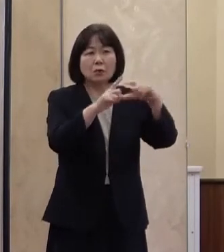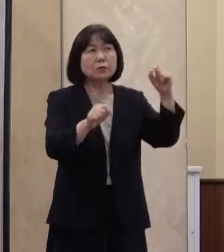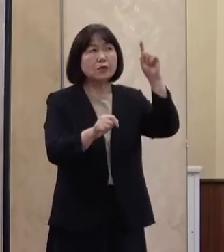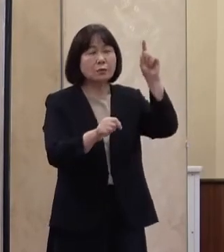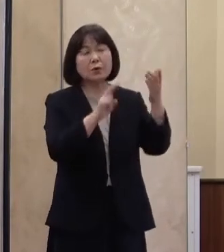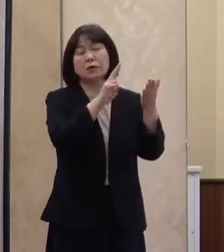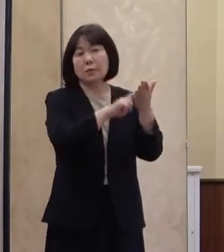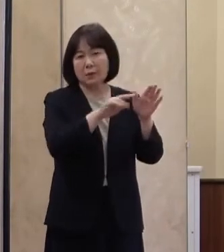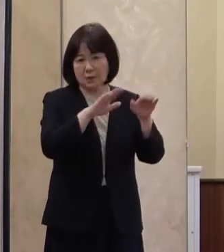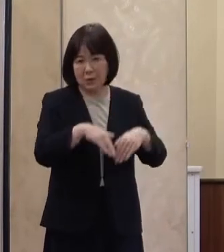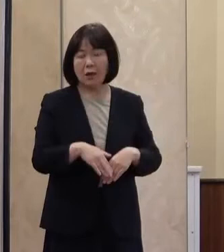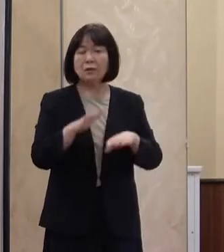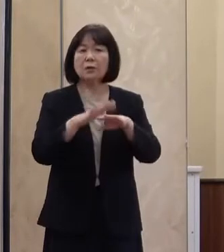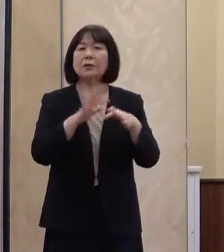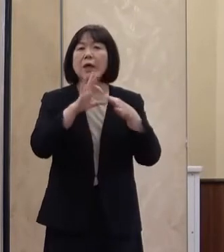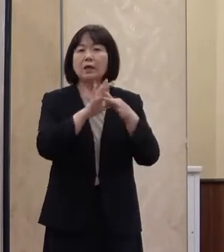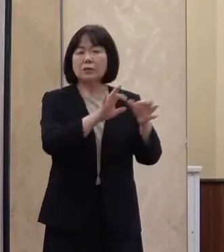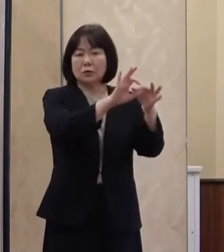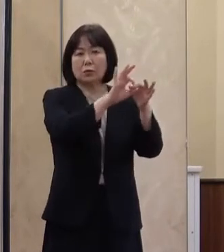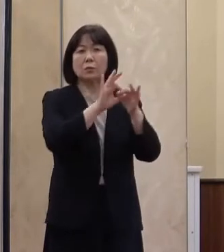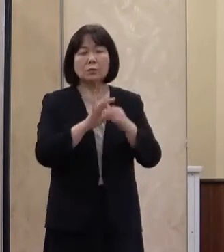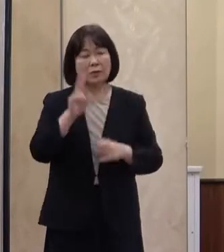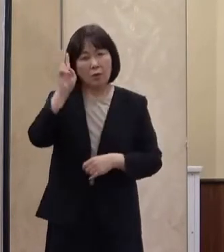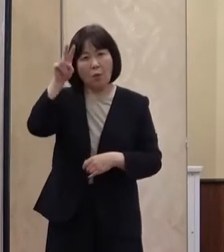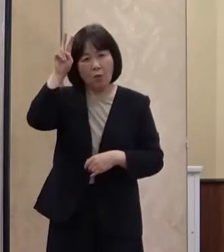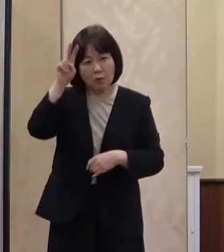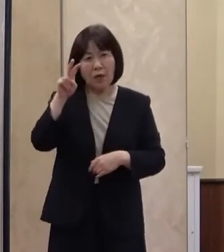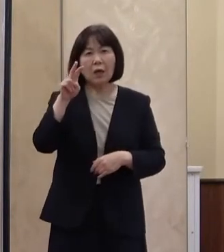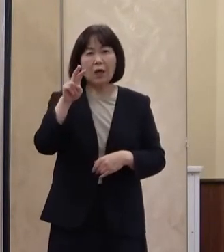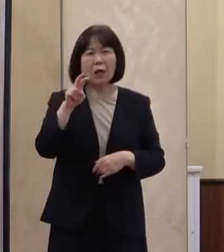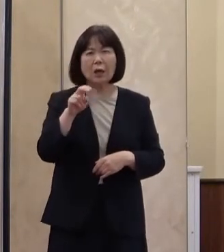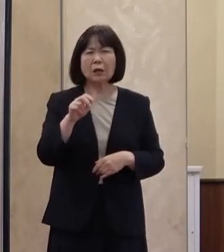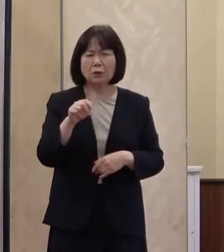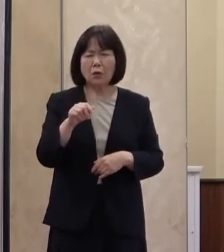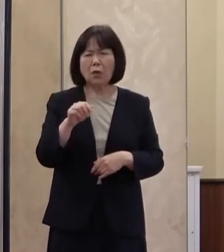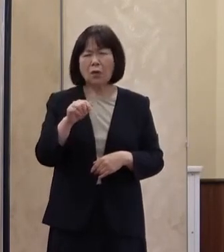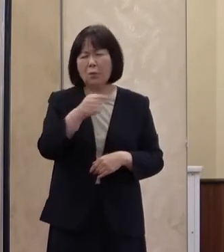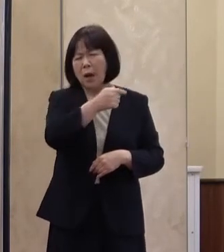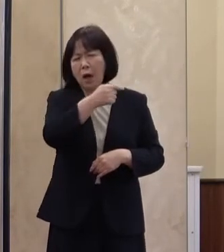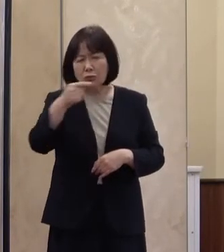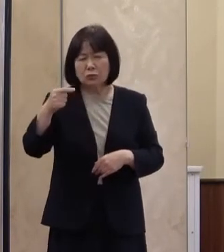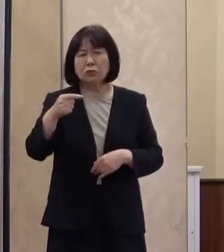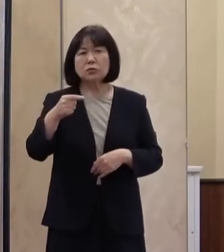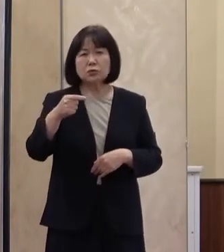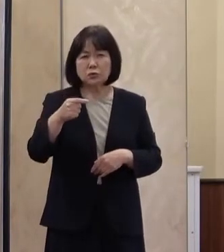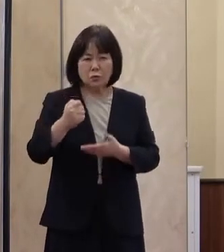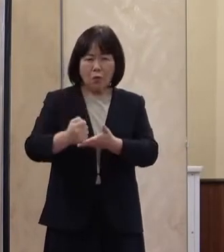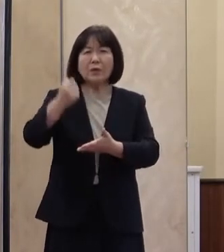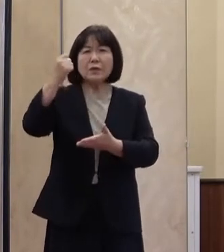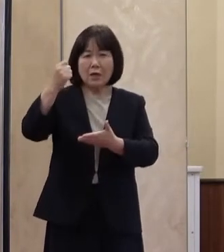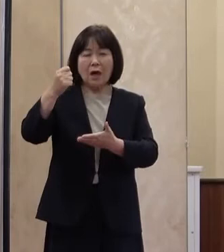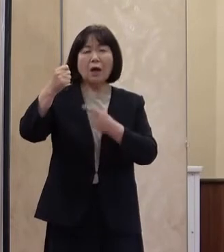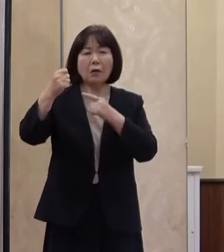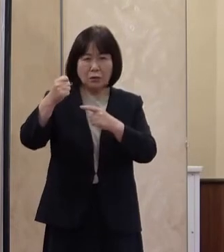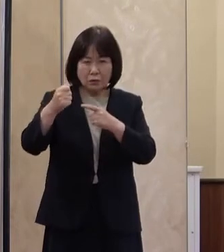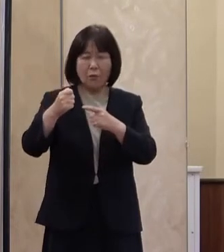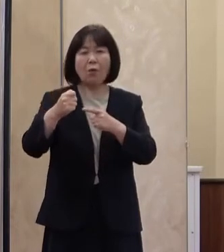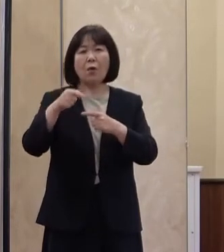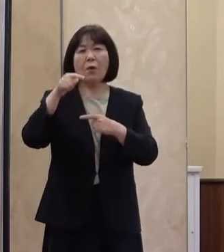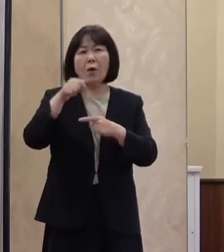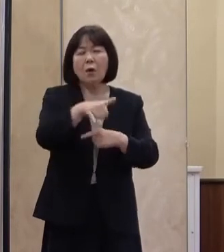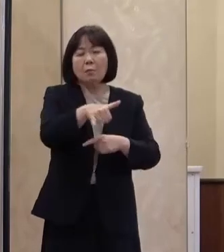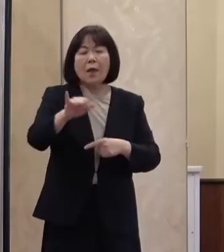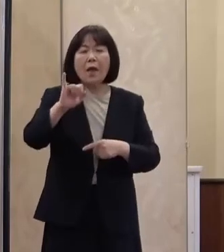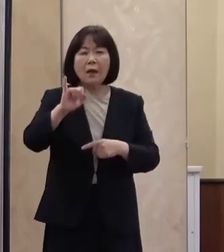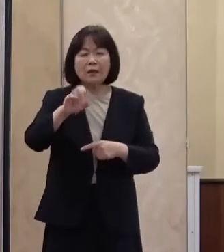めましたから、その手続きにのっとって大阪の負の遺産と言われているベイエリアを、まあ、光り輝くベイエリアにしていきたいと。これは民の力で